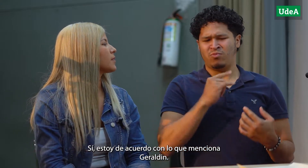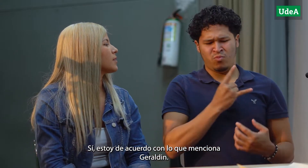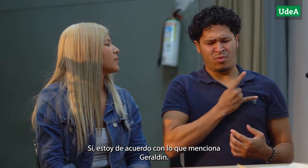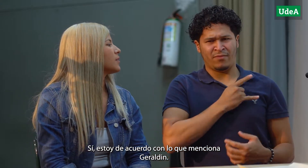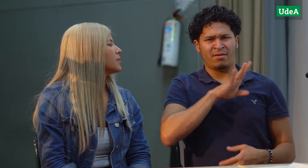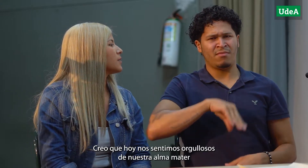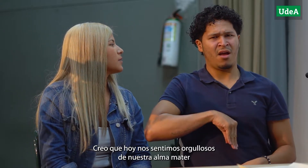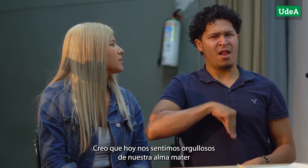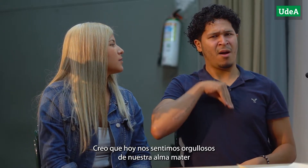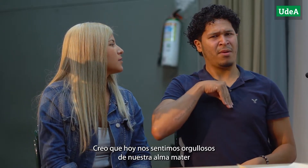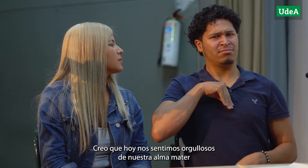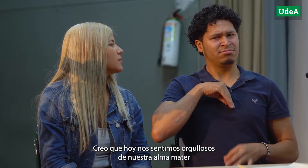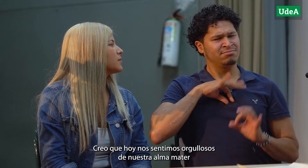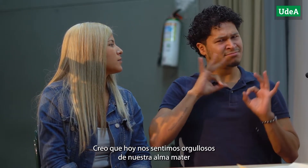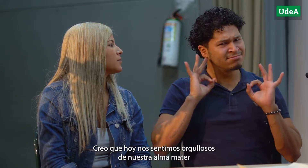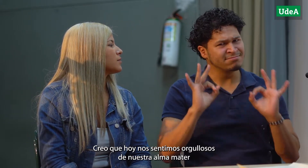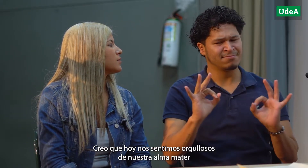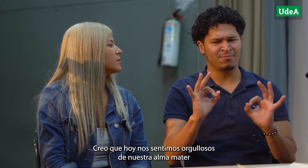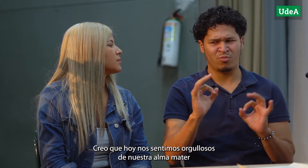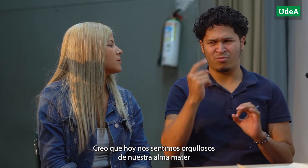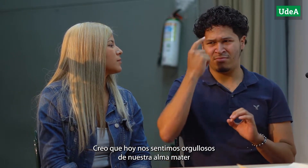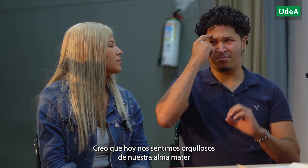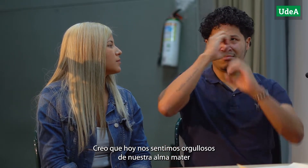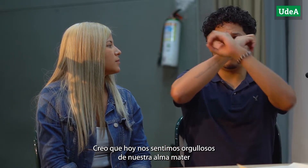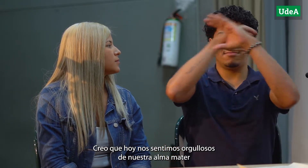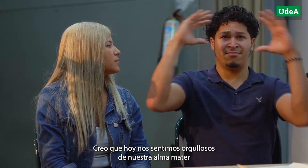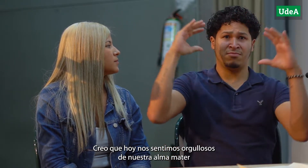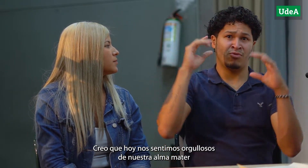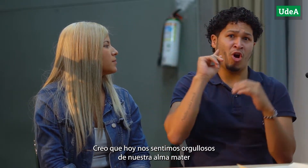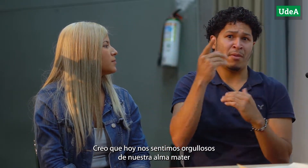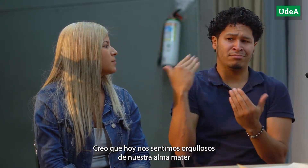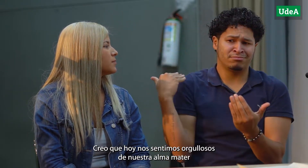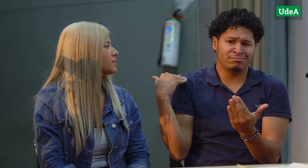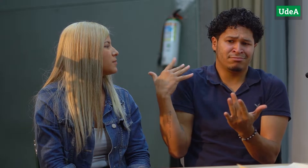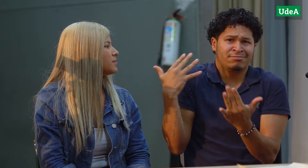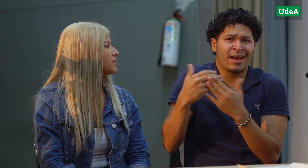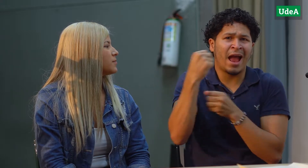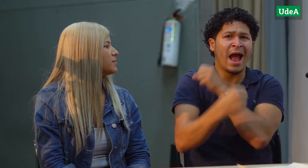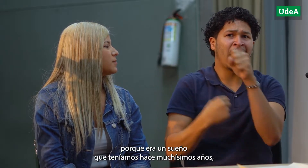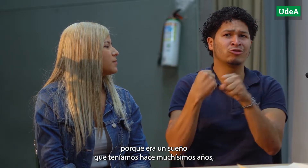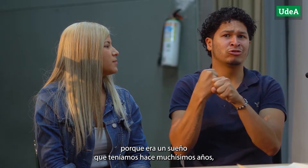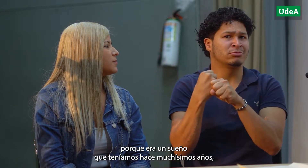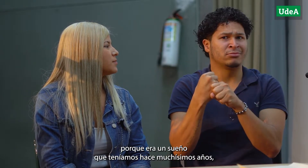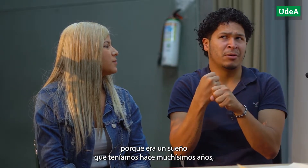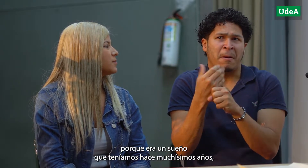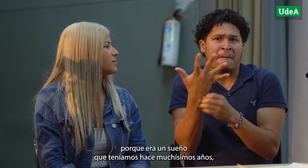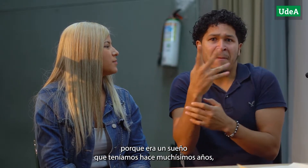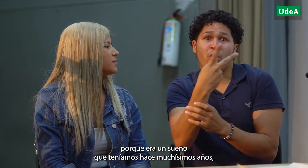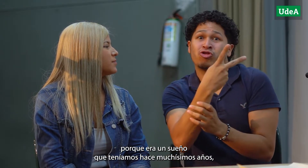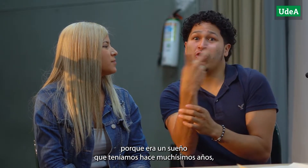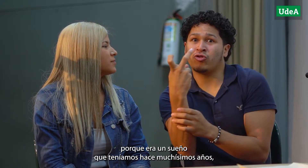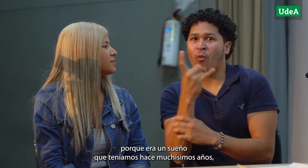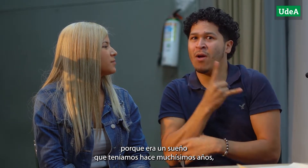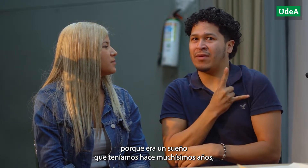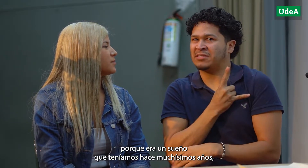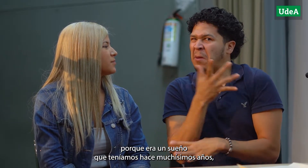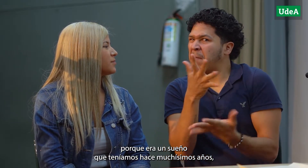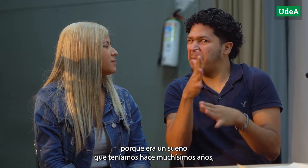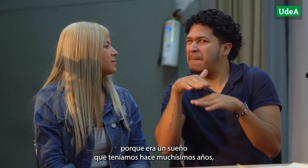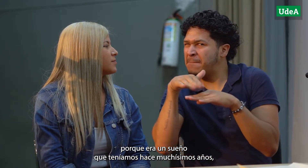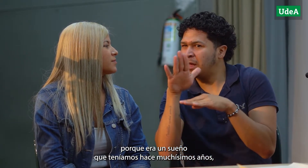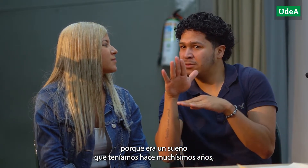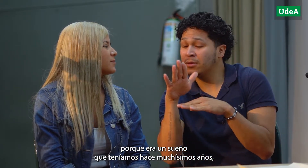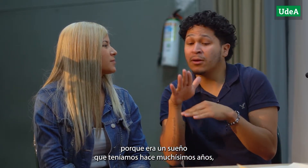menciona Geraldine. Creo que hoy nos sentimos orgullosos de nuestra alma mater, porque era un sueño que teníamos